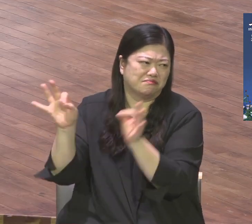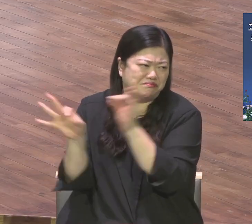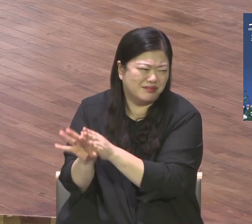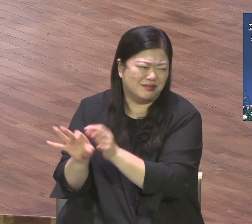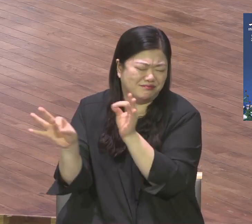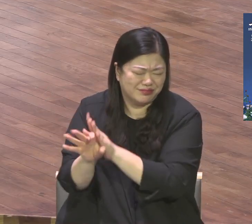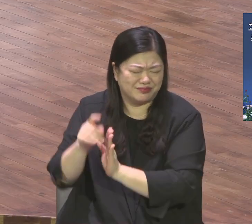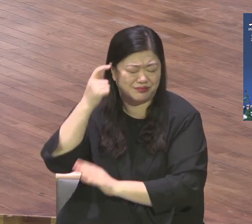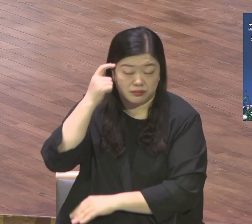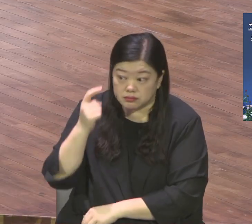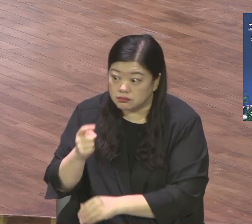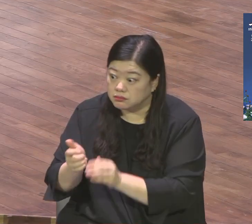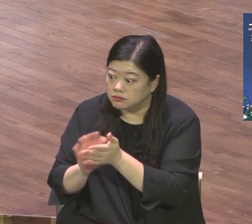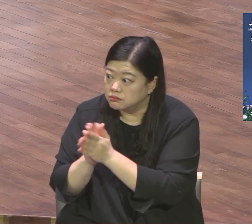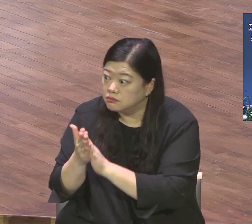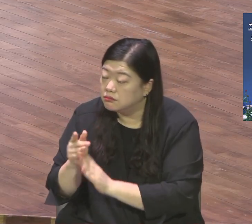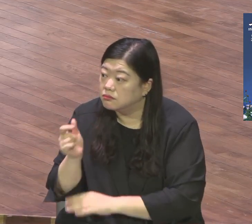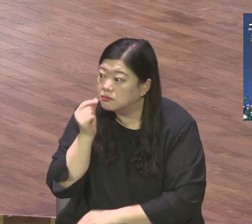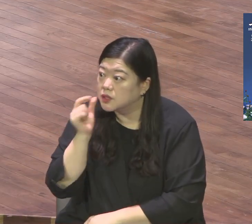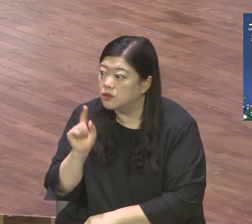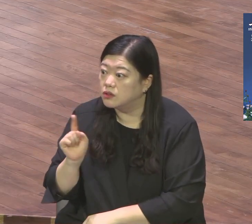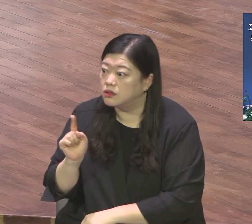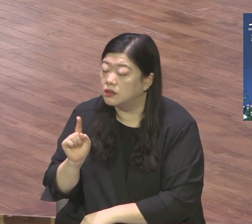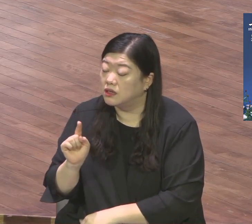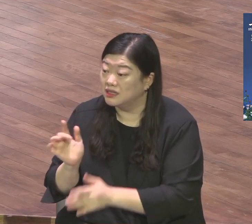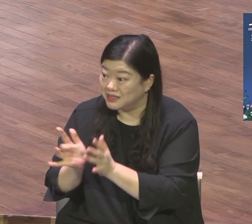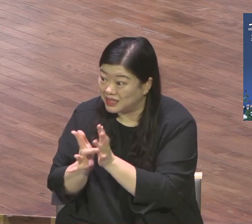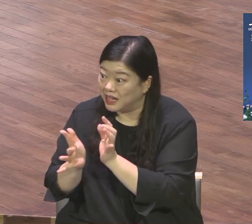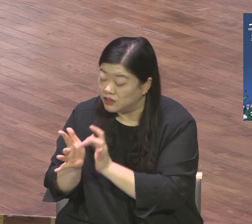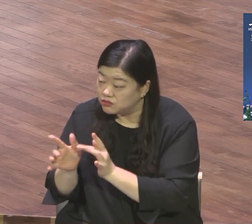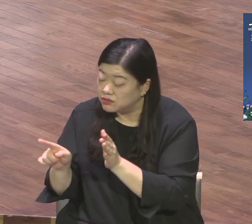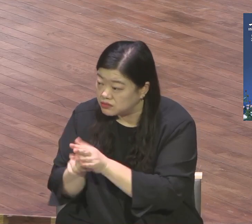나니까. 억지로 한 게 아니라.